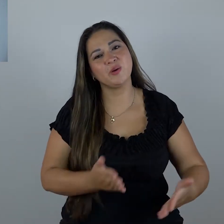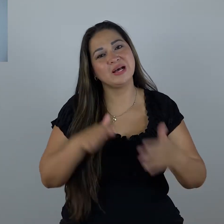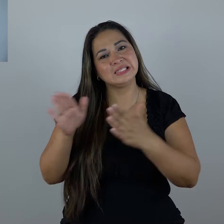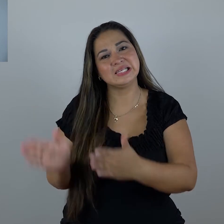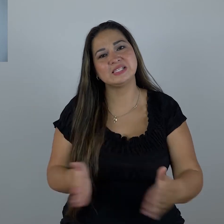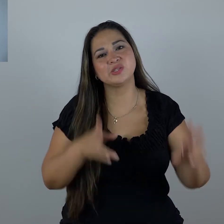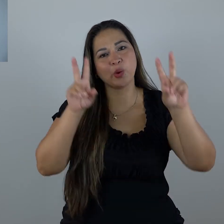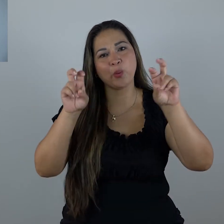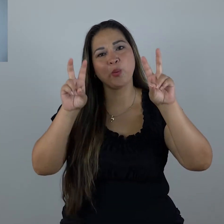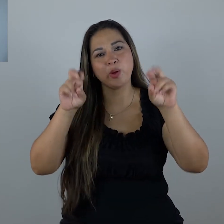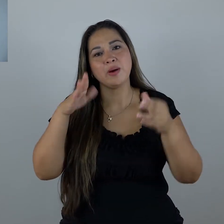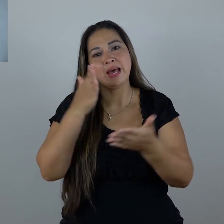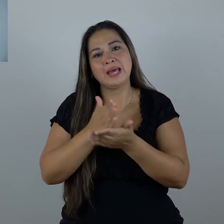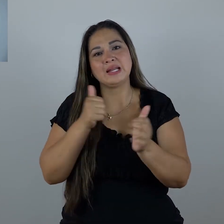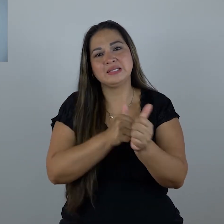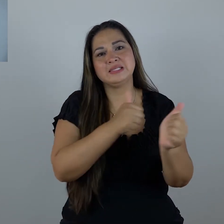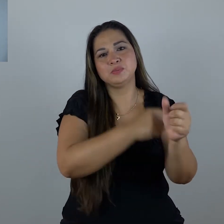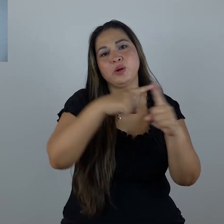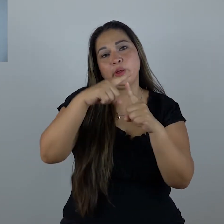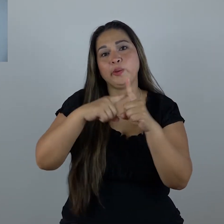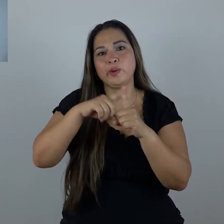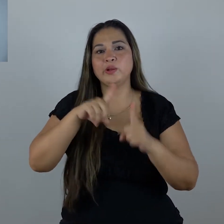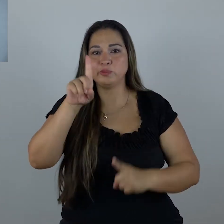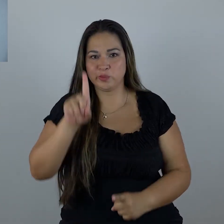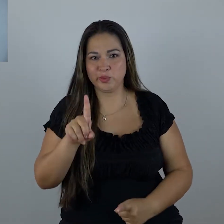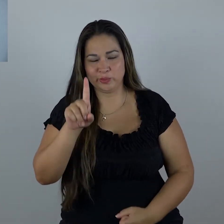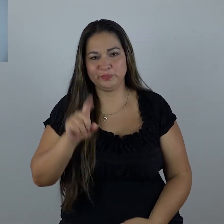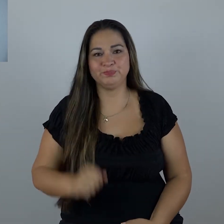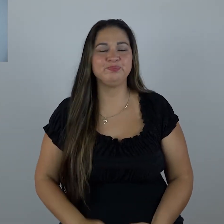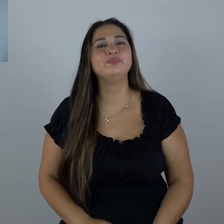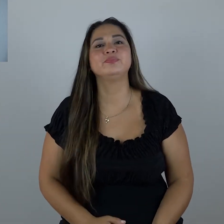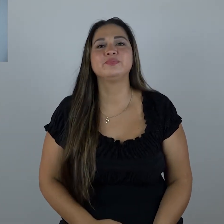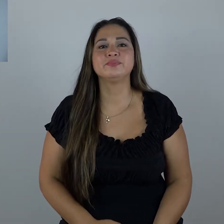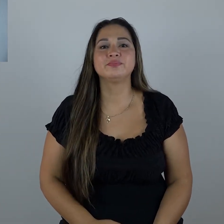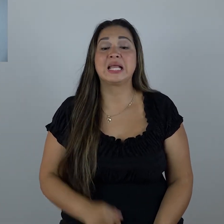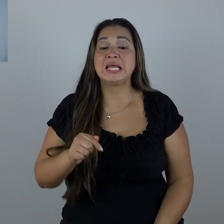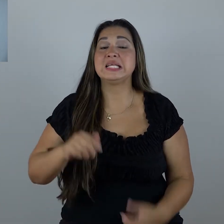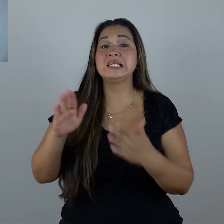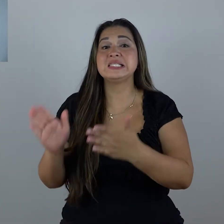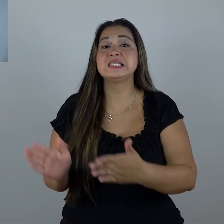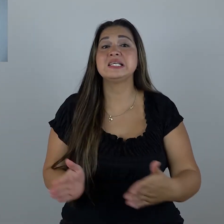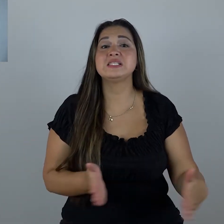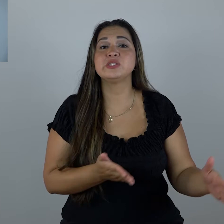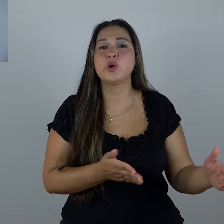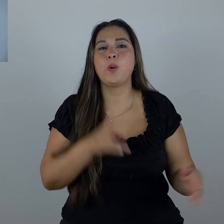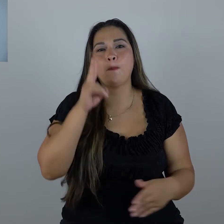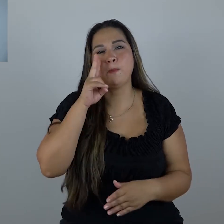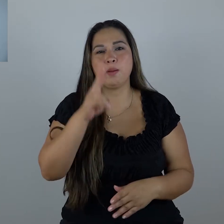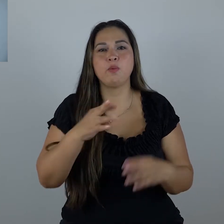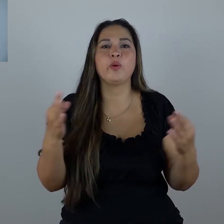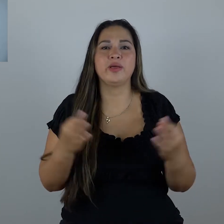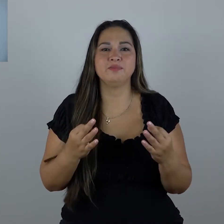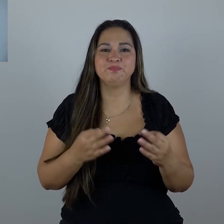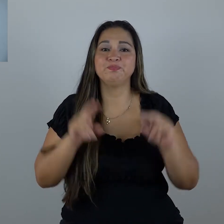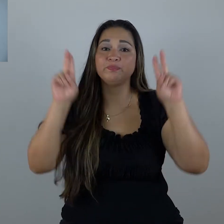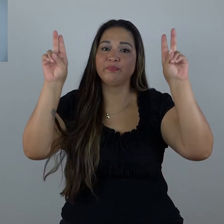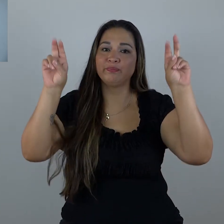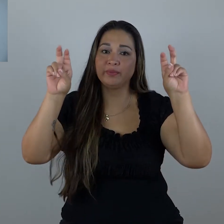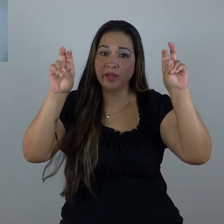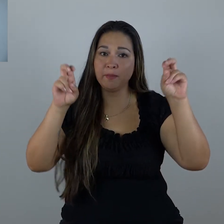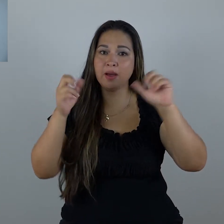Bienvenidos a una nueva sesión de Discipulado Nivel 1. En esta ocasión, en esta sesión estaremos viendo lo que es